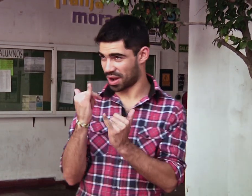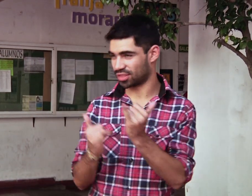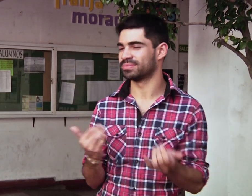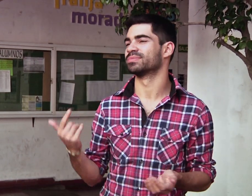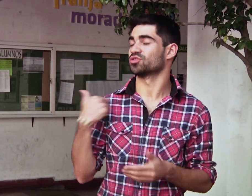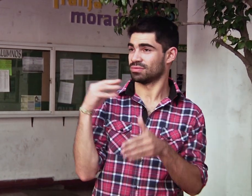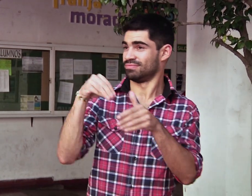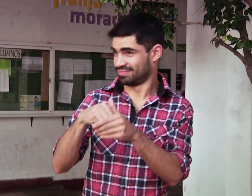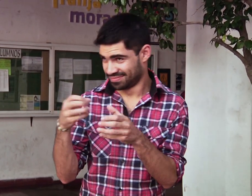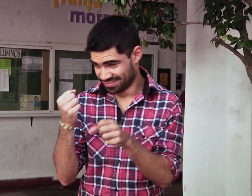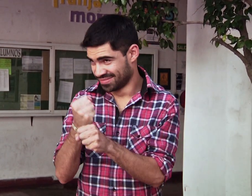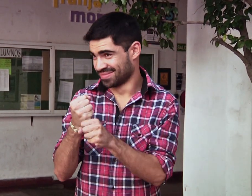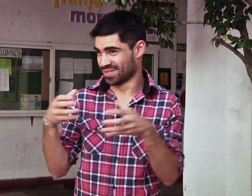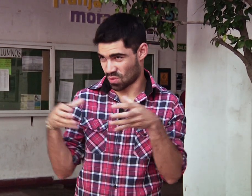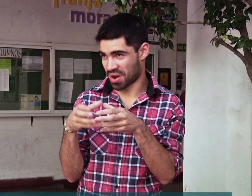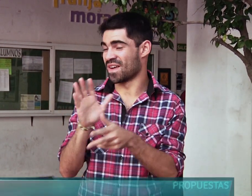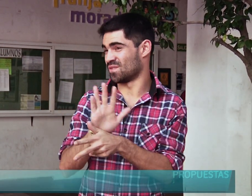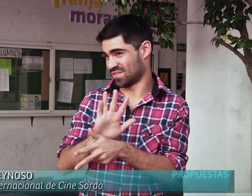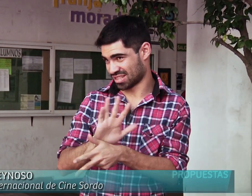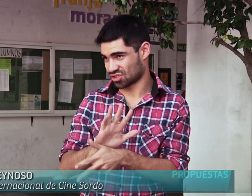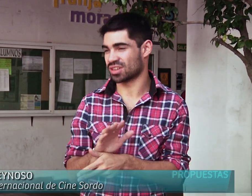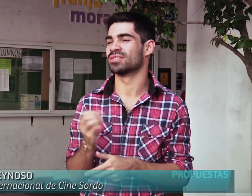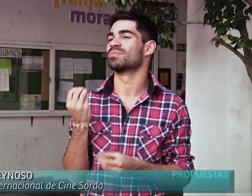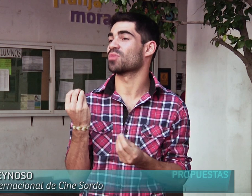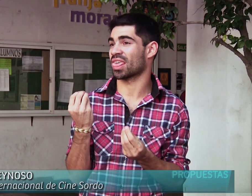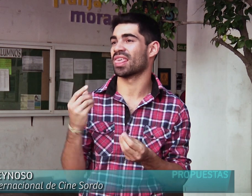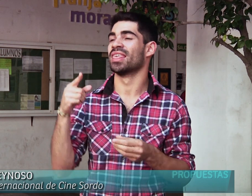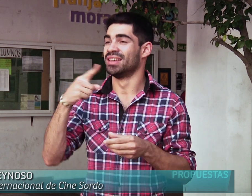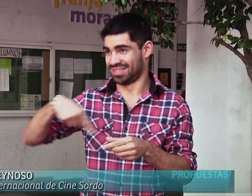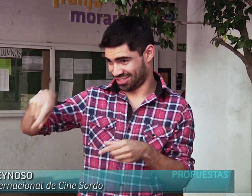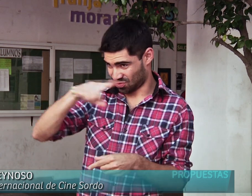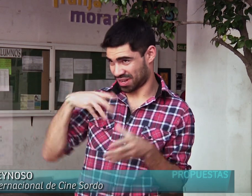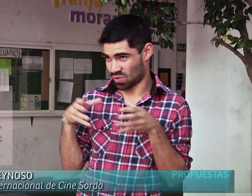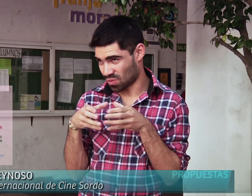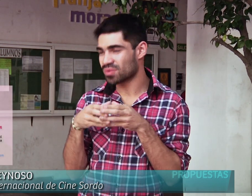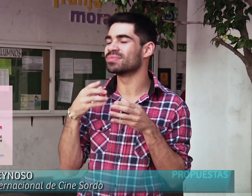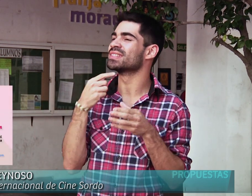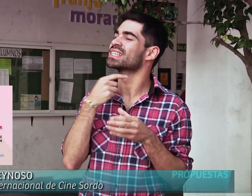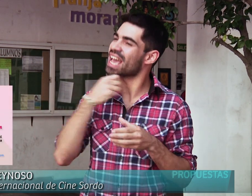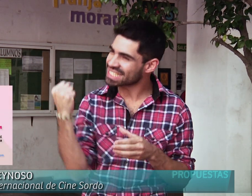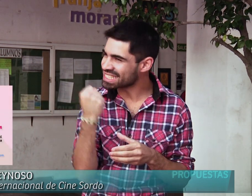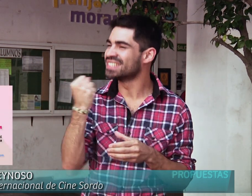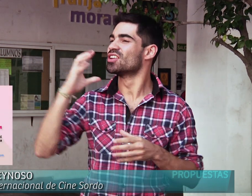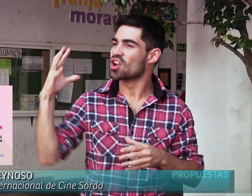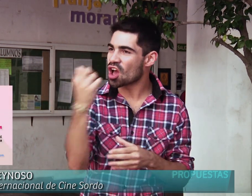bien yo les voy a contar yo estoy adentro del equipo de trabajo deor nosotros el grupo